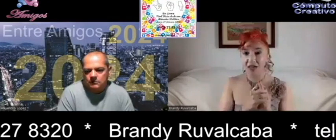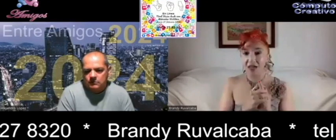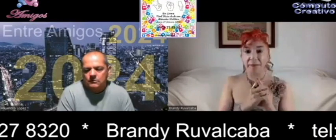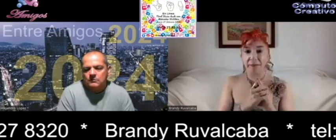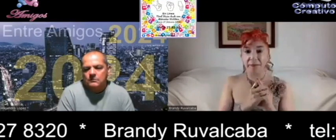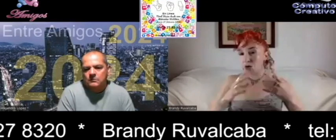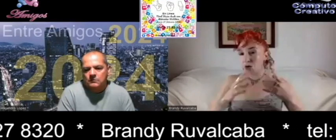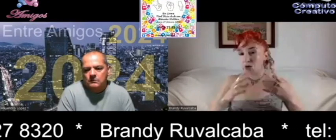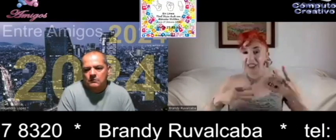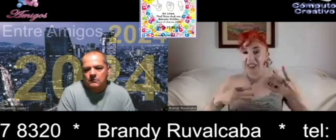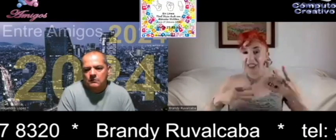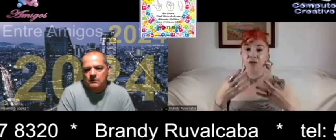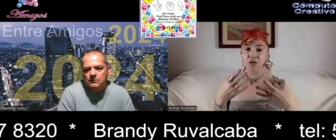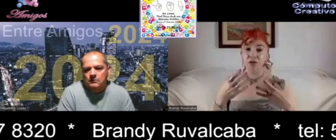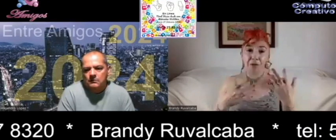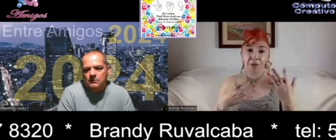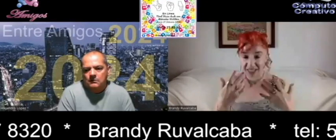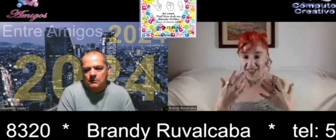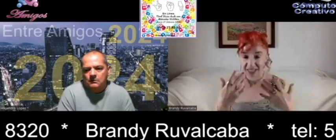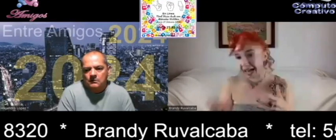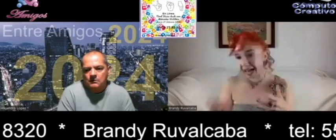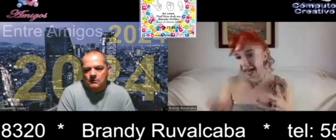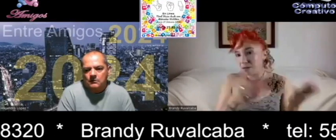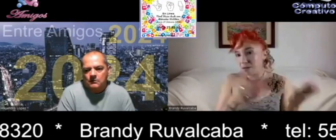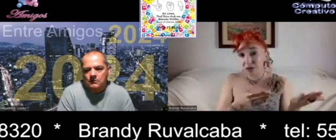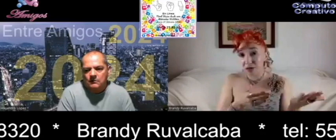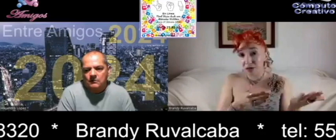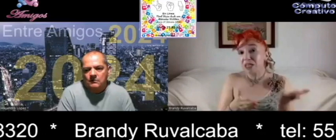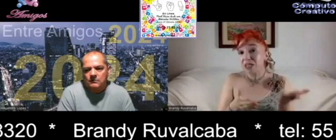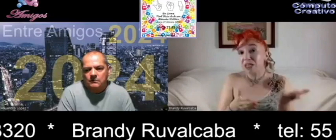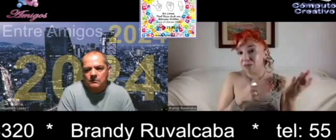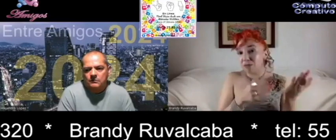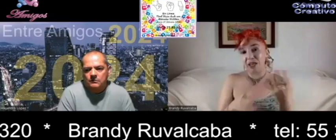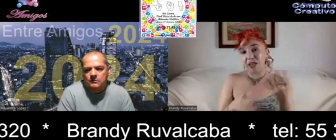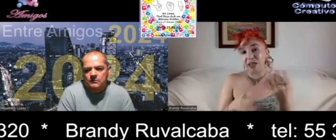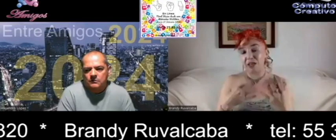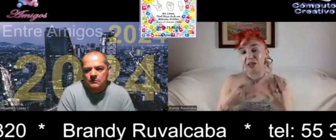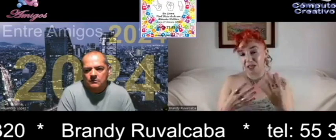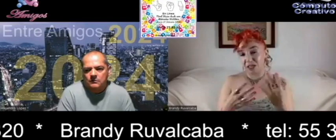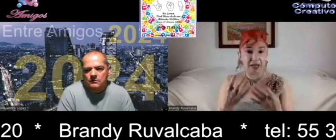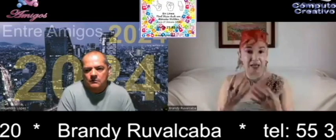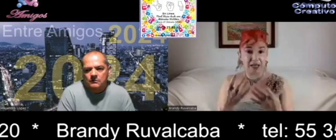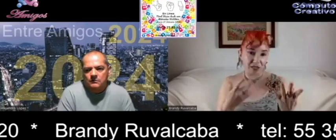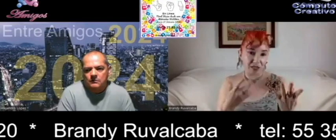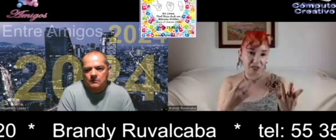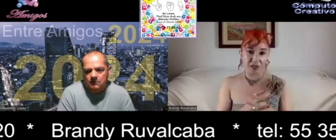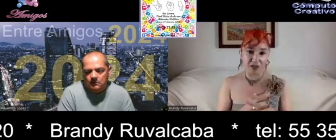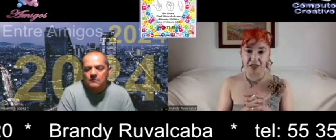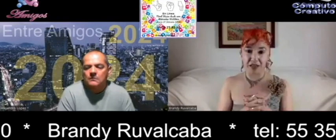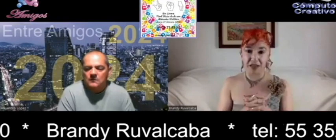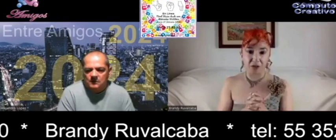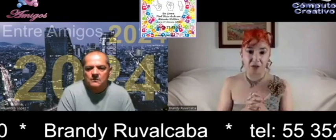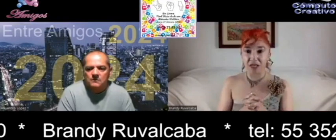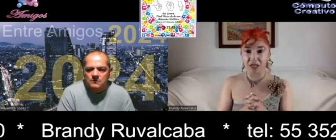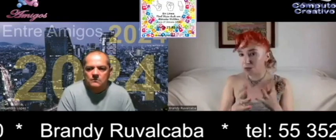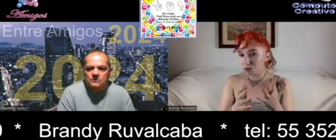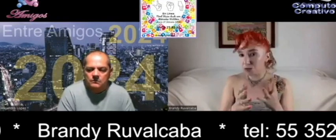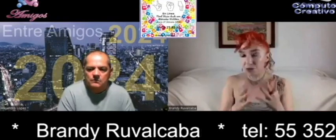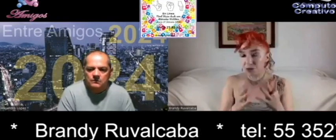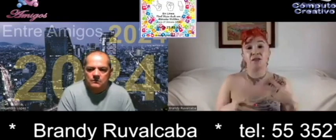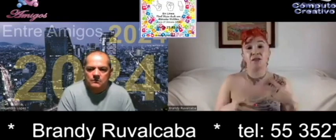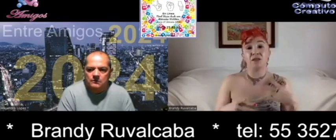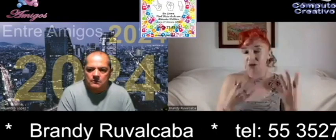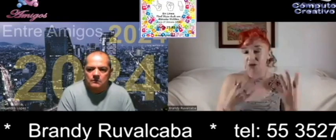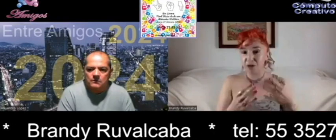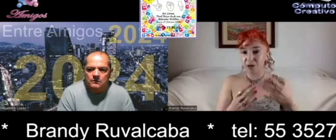una, pero si quiero ser práctica, aquí en México, en su mayoría voy a expresarme en lengua de señas mexicana, ¿no? En Estados Unidos, en